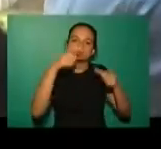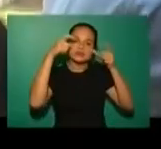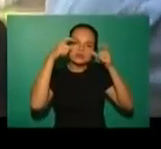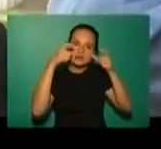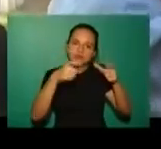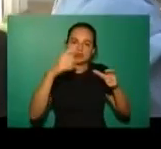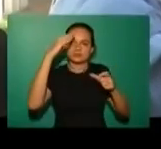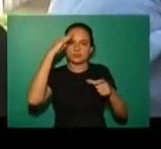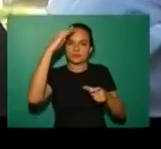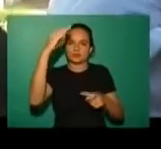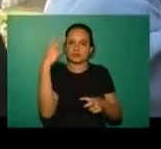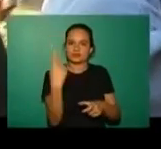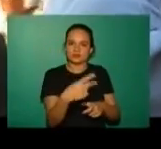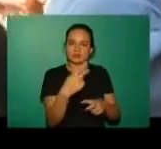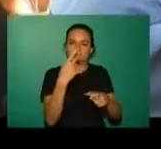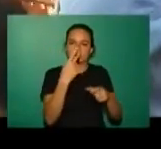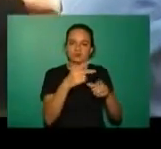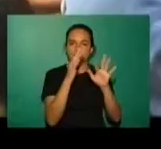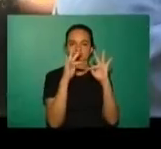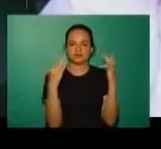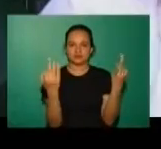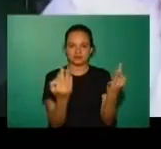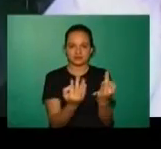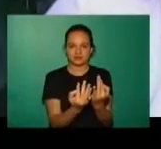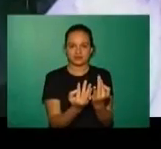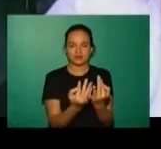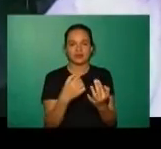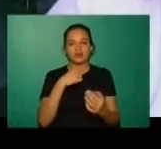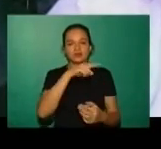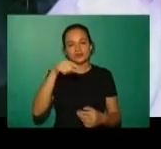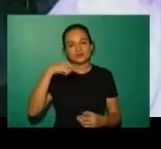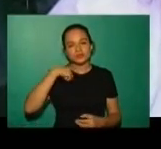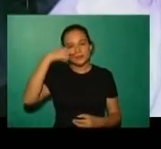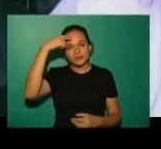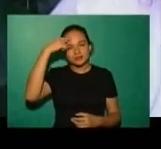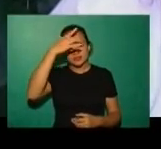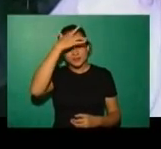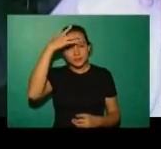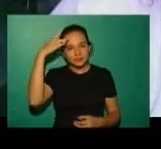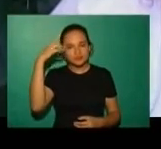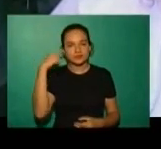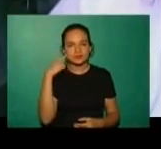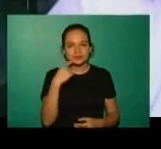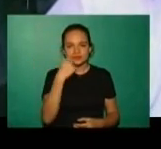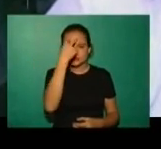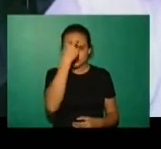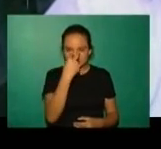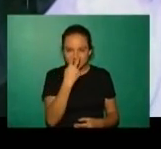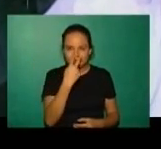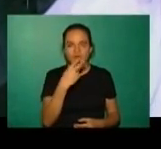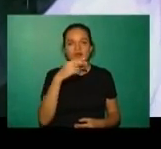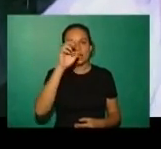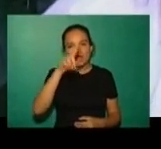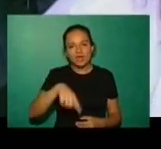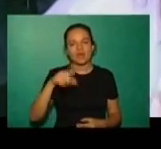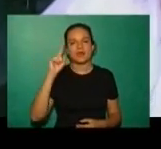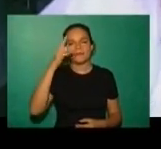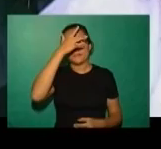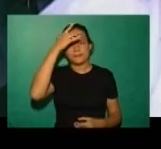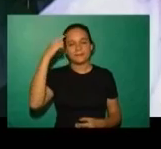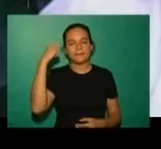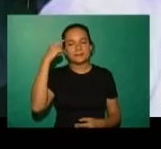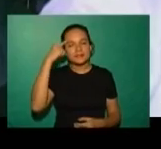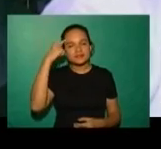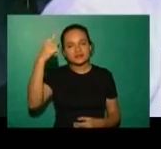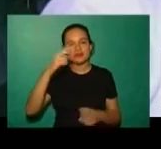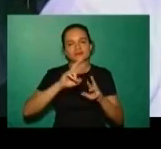e prioridades deles e de seus familiares. Pensar nessas pessoas com surdo-cegueira é começar a pensar